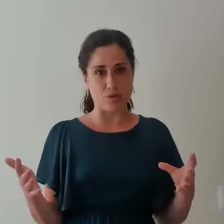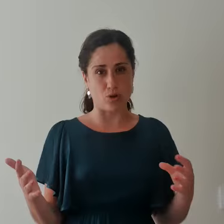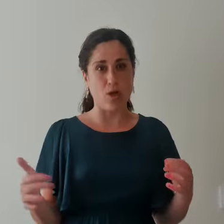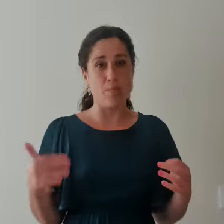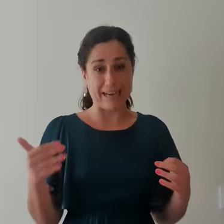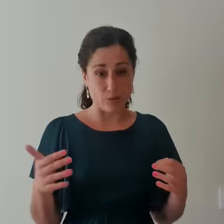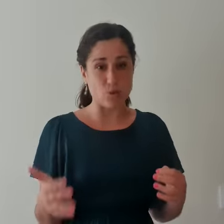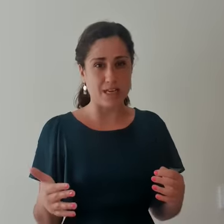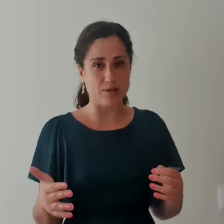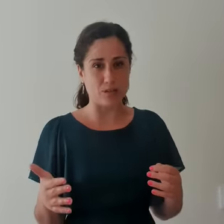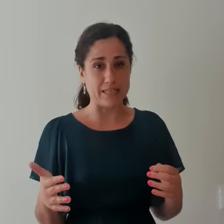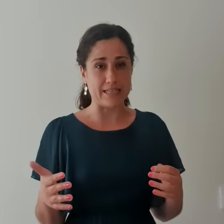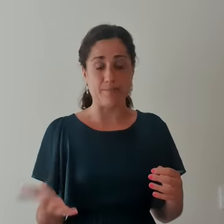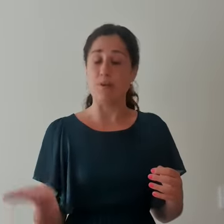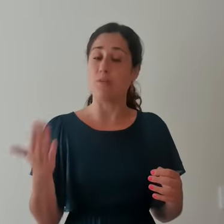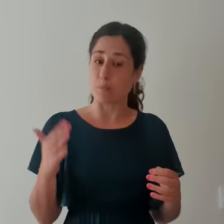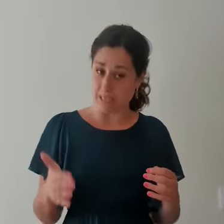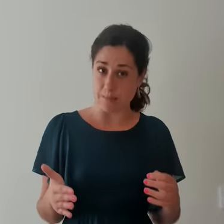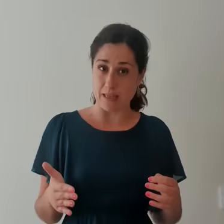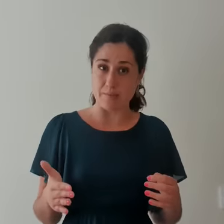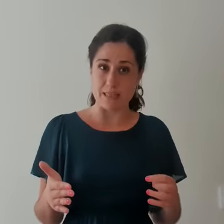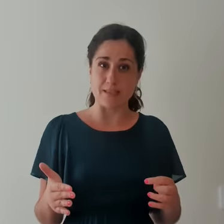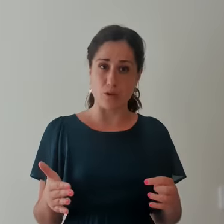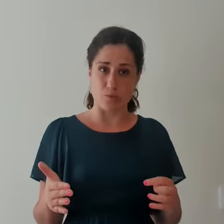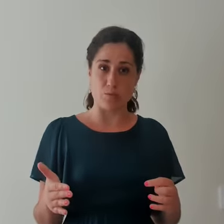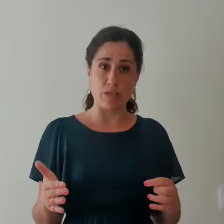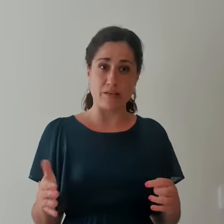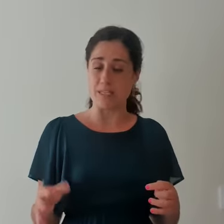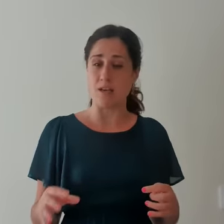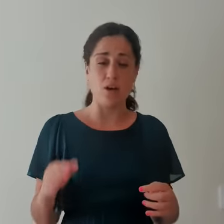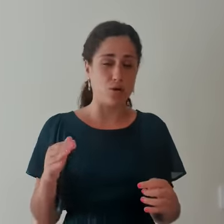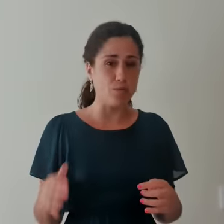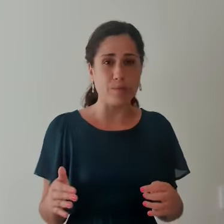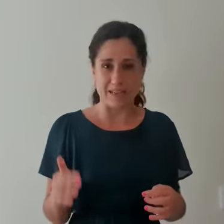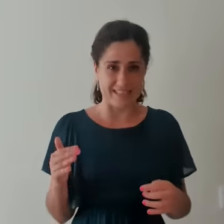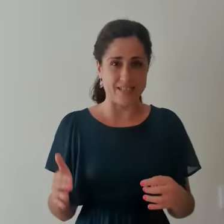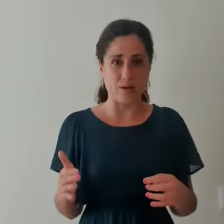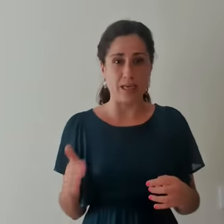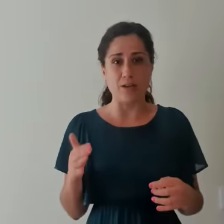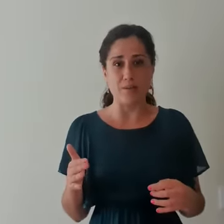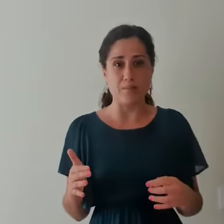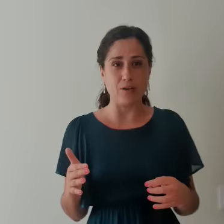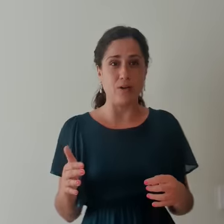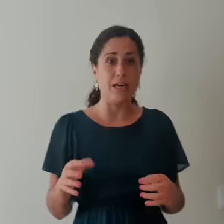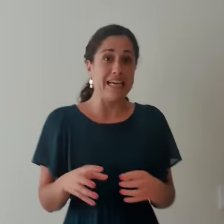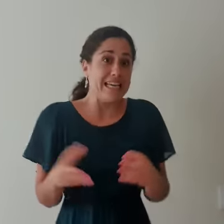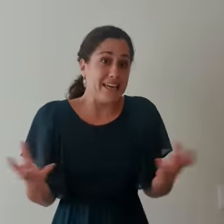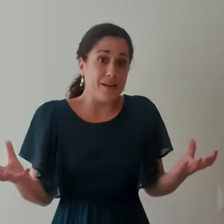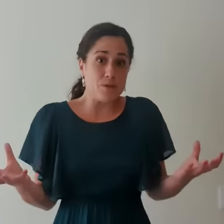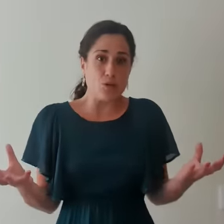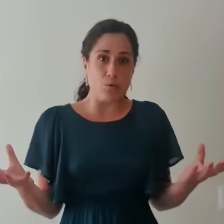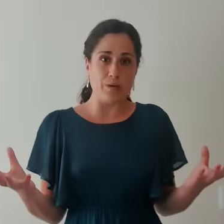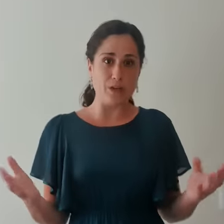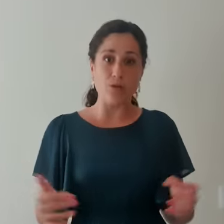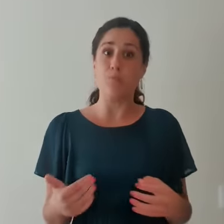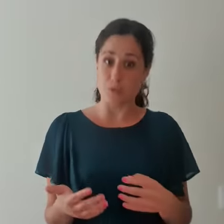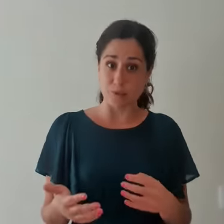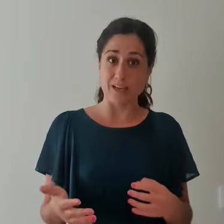ayuntamiento para luchar contra el desempleo, especialmente de los más vulnerables, con un plan extraordinario de empleo. Y en el ámbito público, pues por